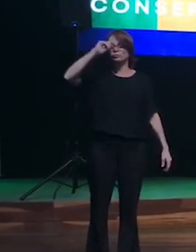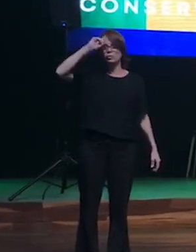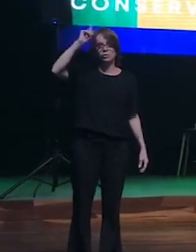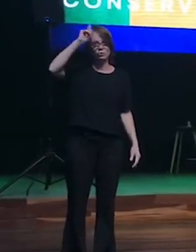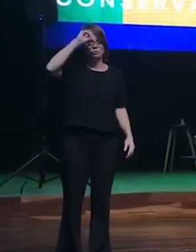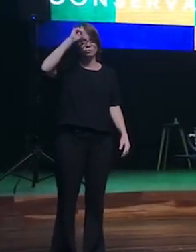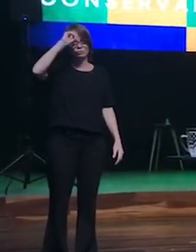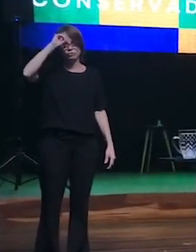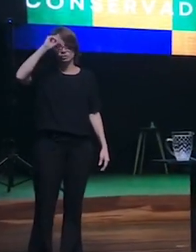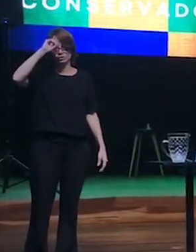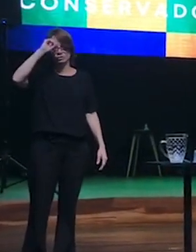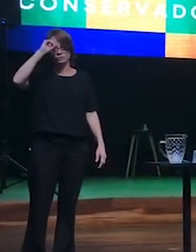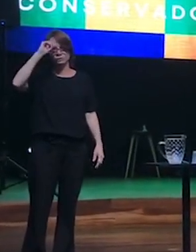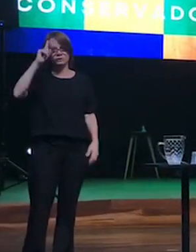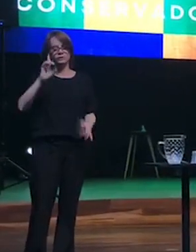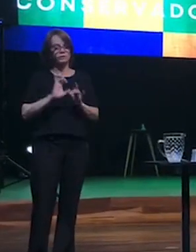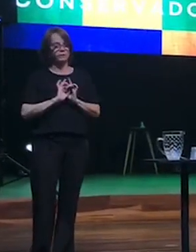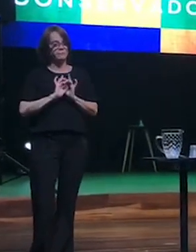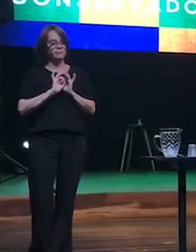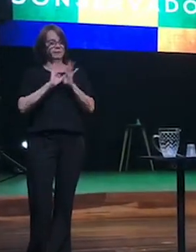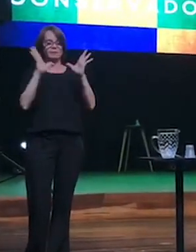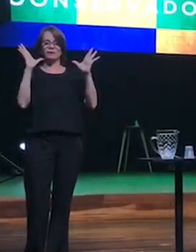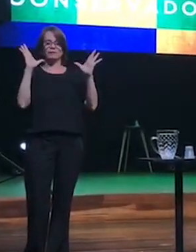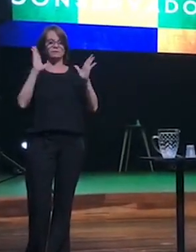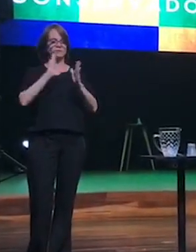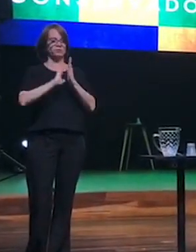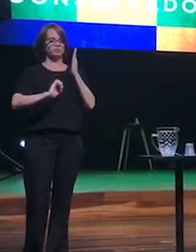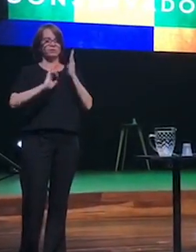Reiteradamente atacado no Brasil.